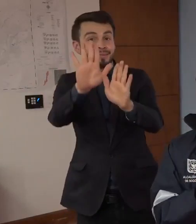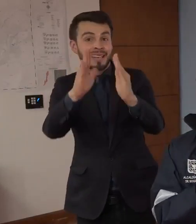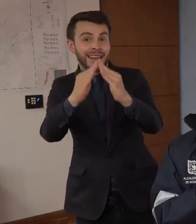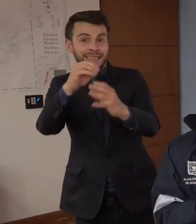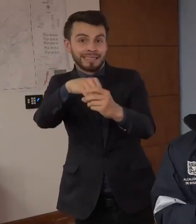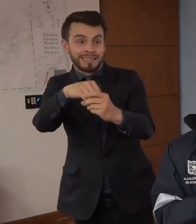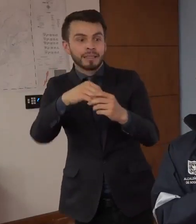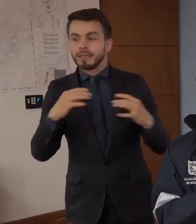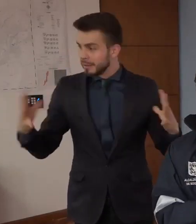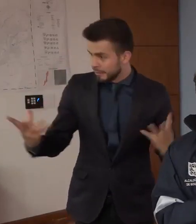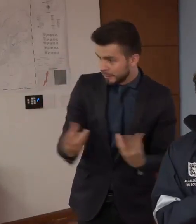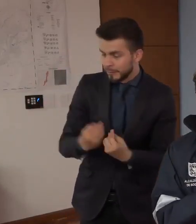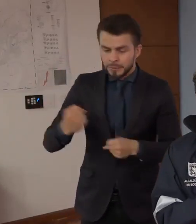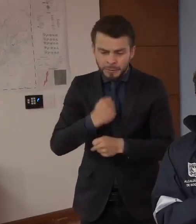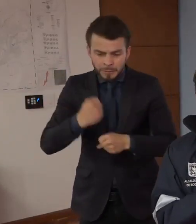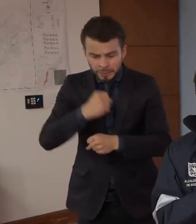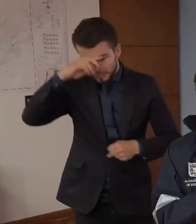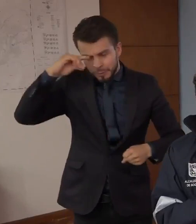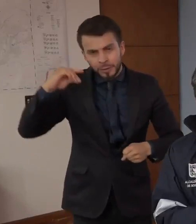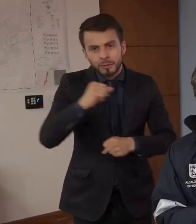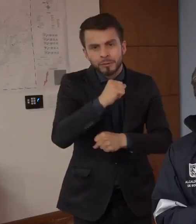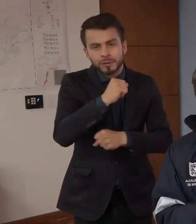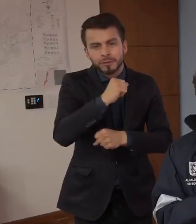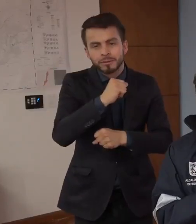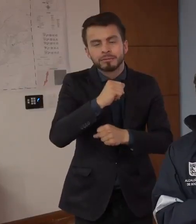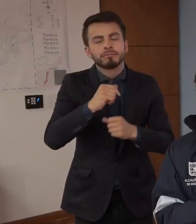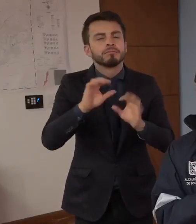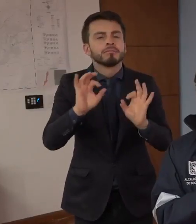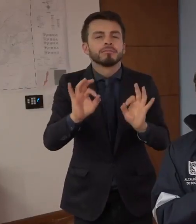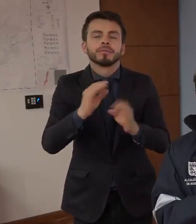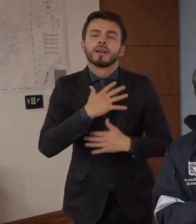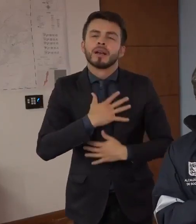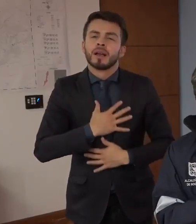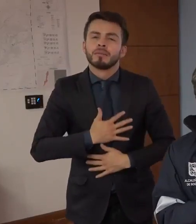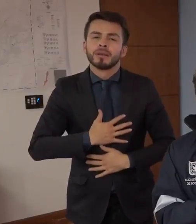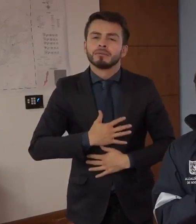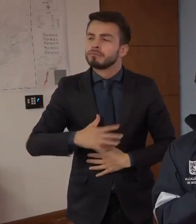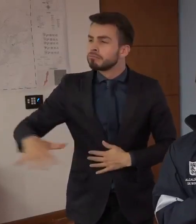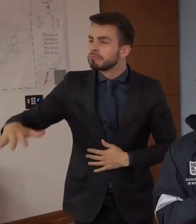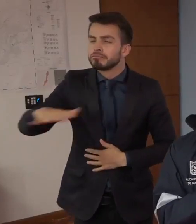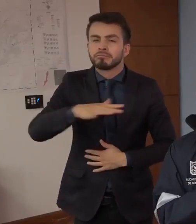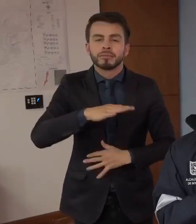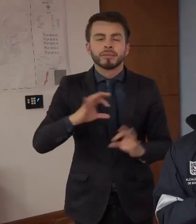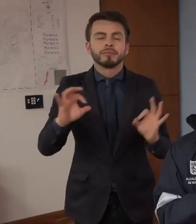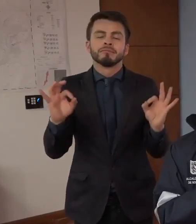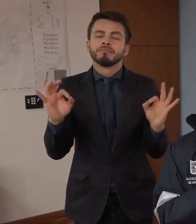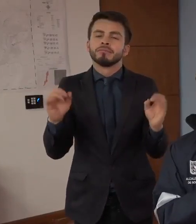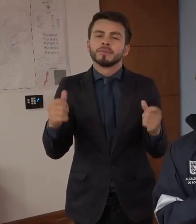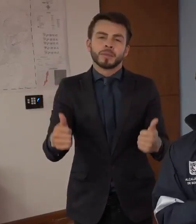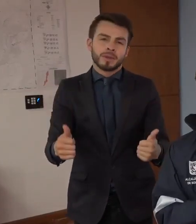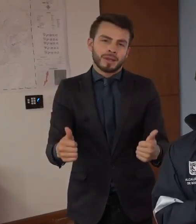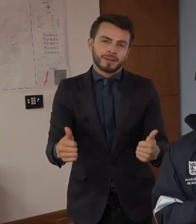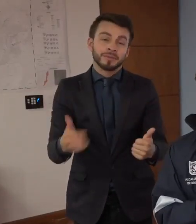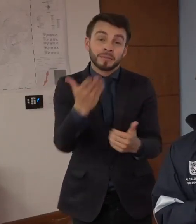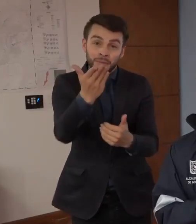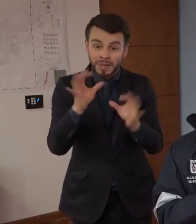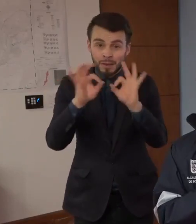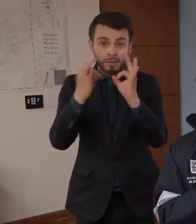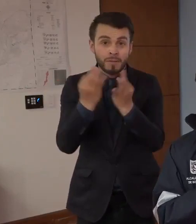Pero todo va a salir bien. No se preocupen. Toda familia en Bogotá,